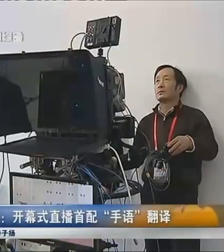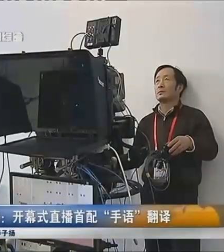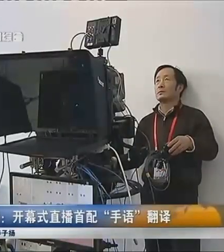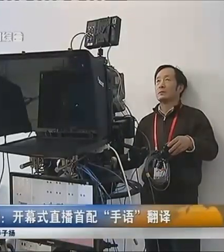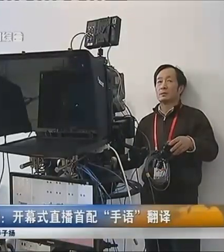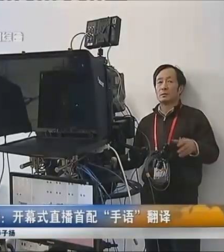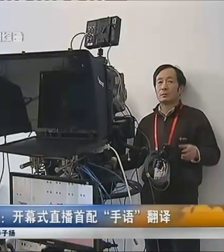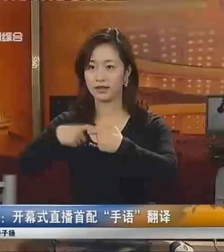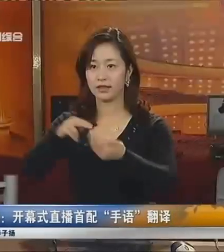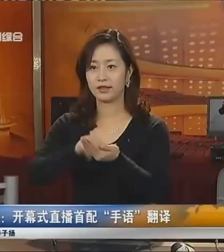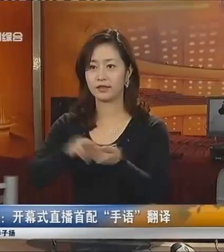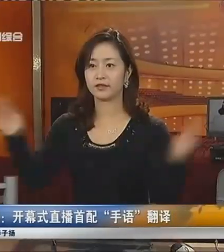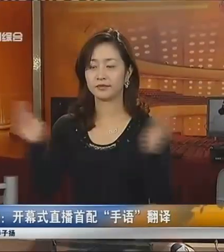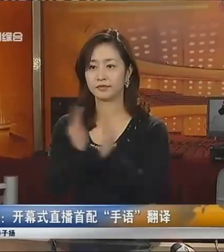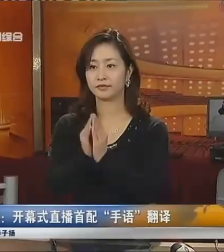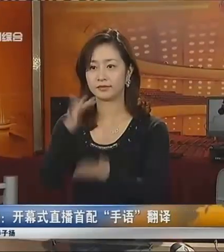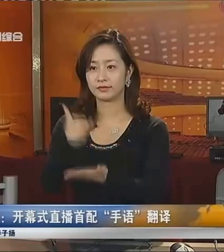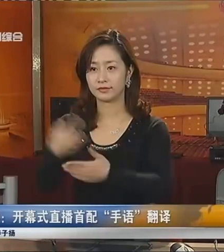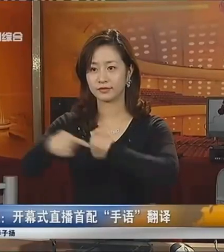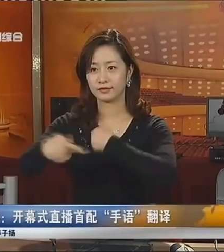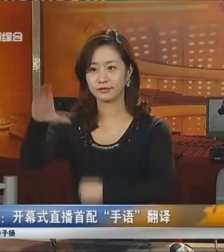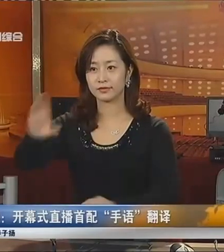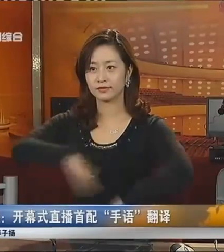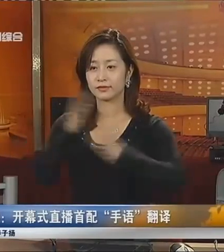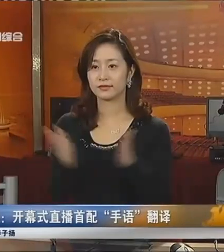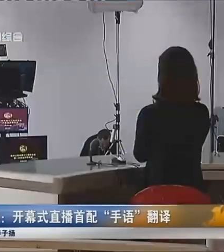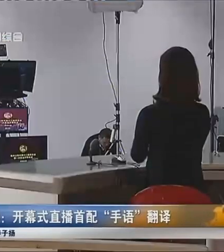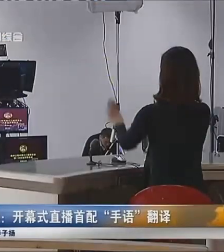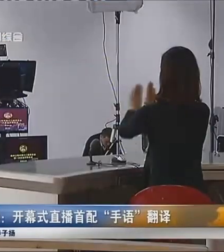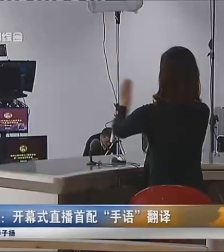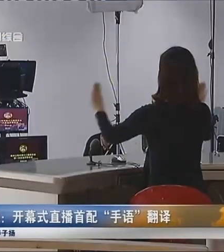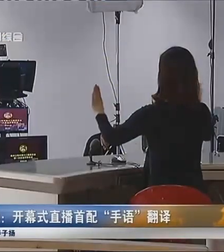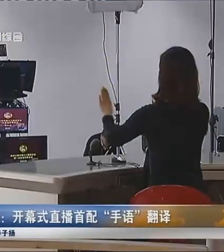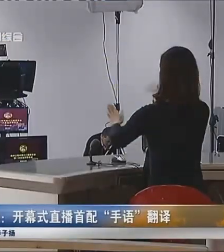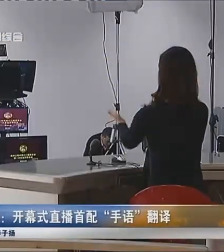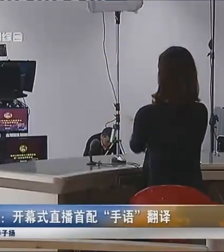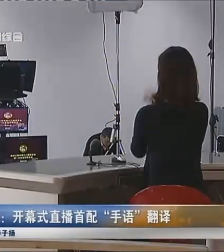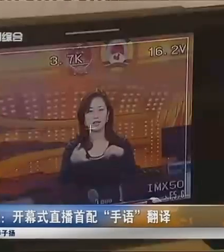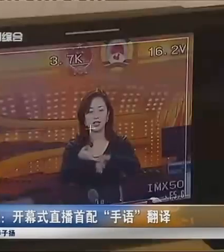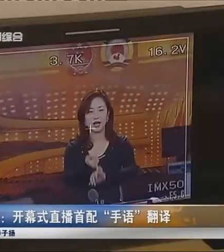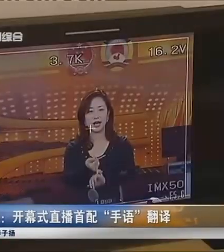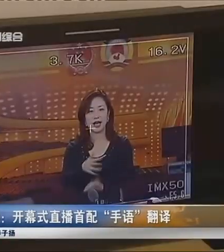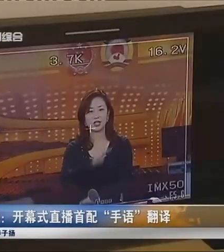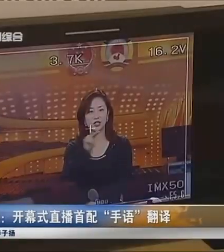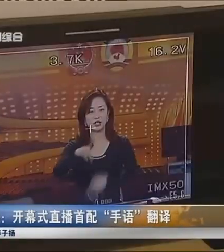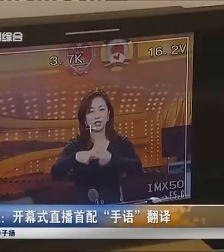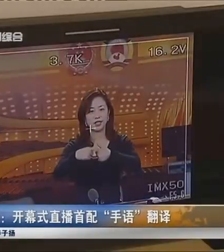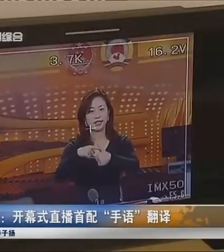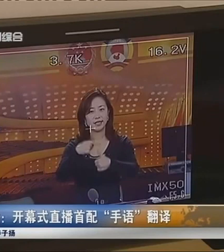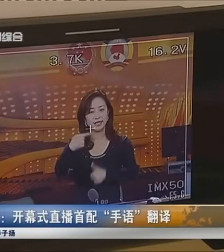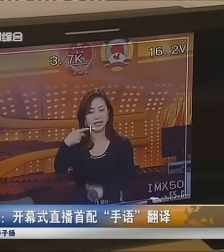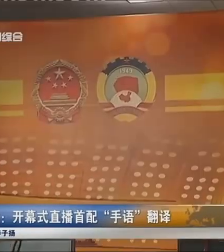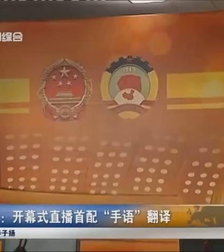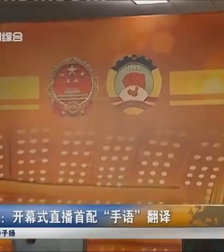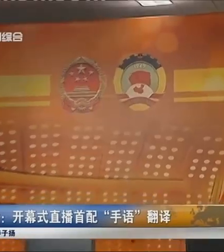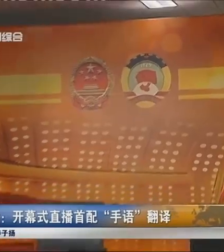在世博中心的电视演播室，手语翻译张丽君正在为直播做准备。明天上午政协会议开幕，他就要在